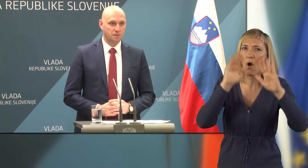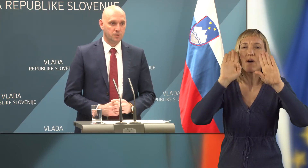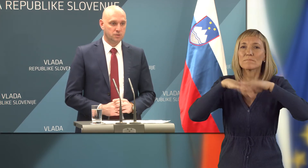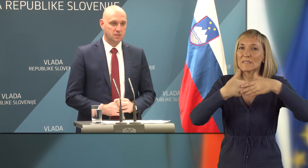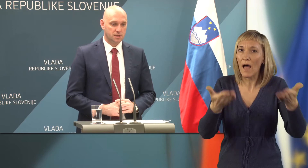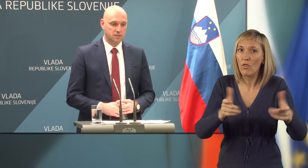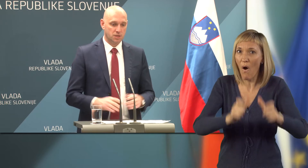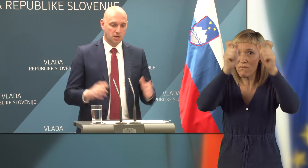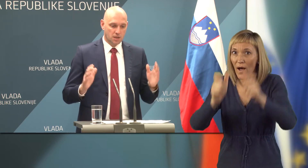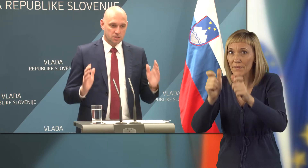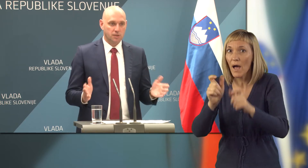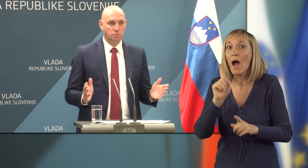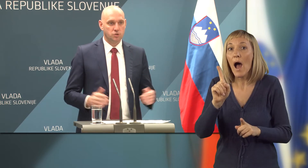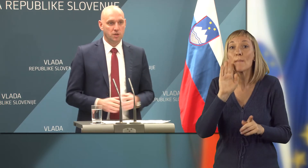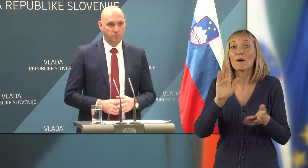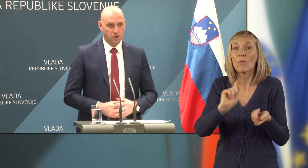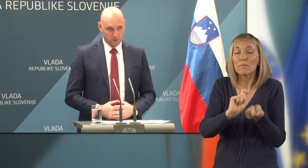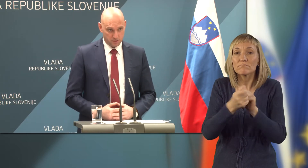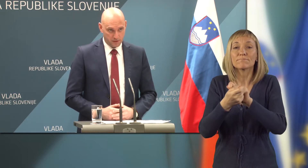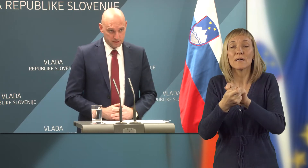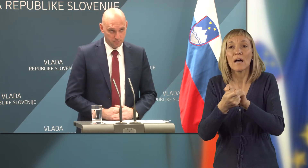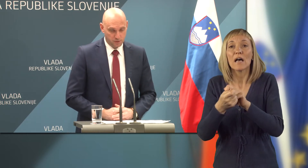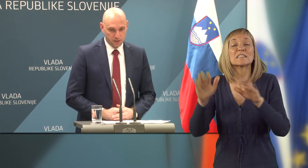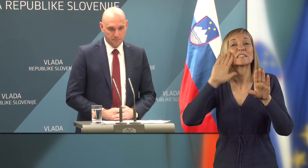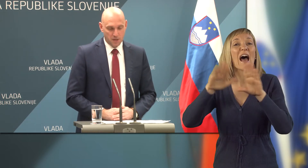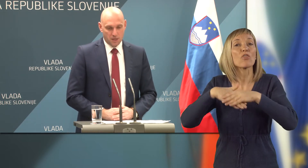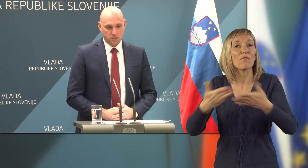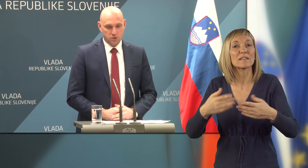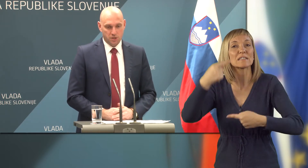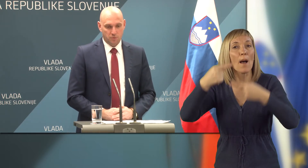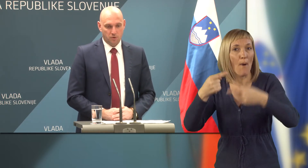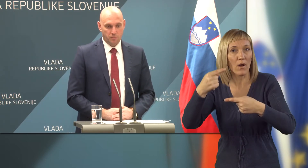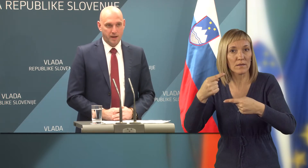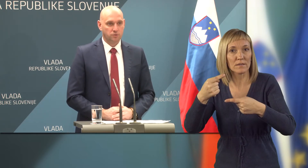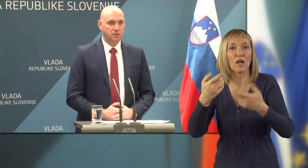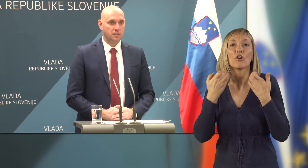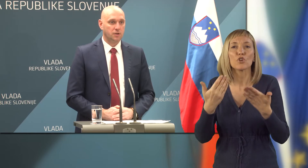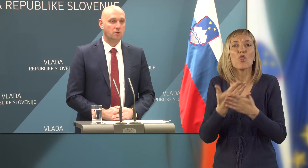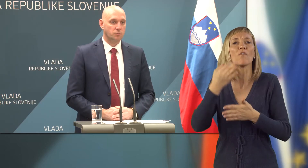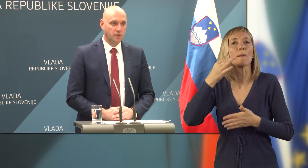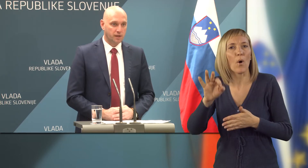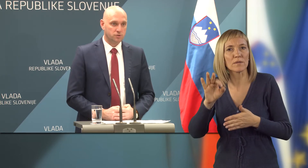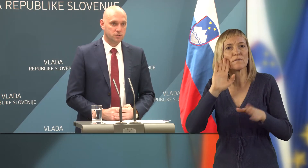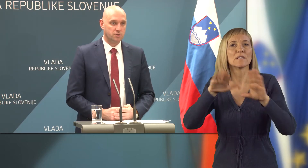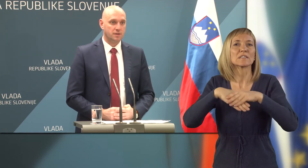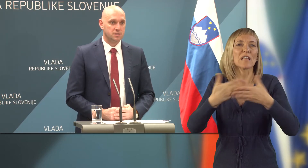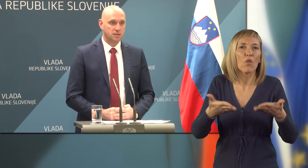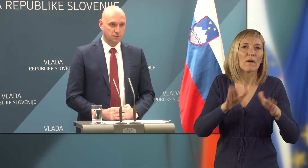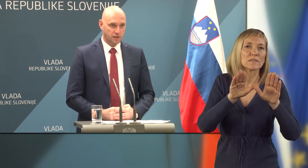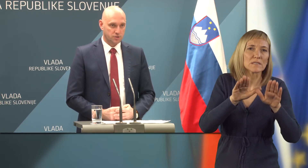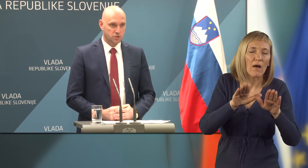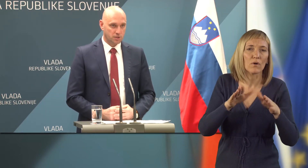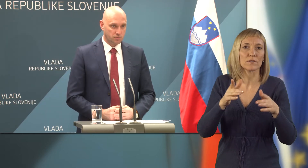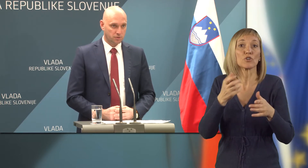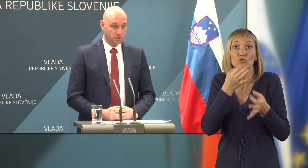stanovanj, ampak tudi za tega, ker si zdaj, ko bomo šli v prenovo stanovanjske politike, si želimo vpeljati tudi nekatere nove modele, kot so stanovanjske